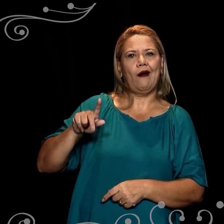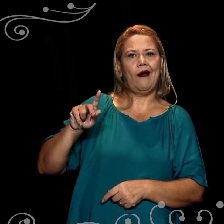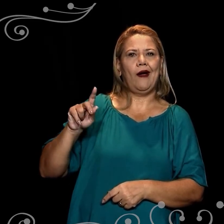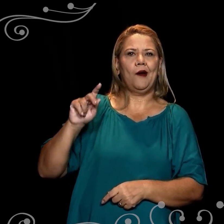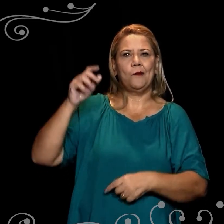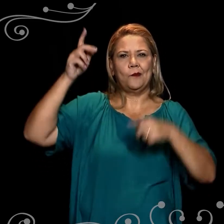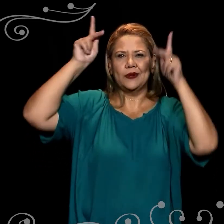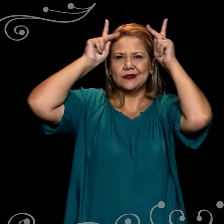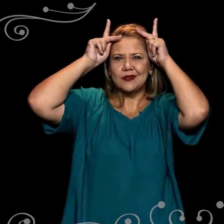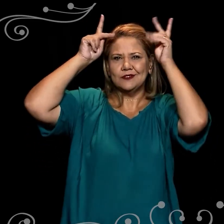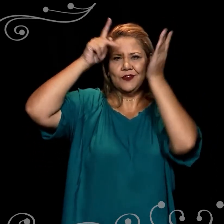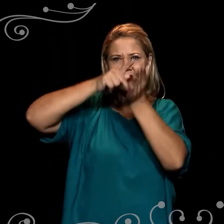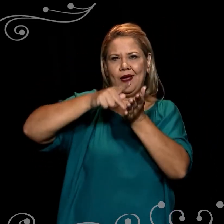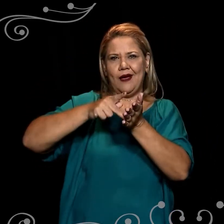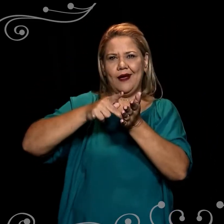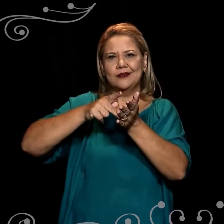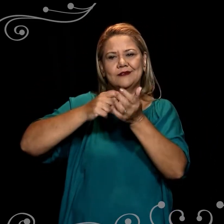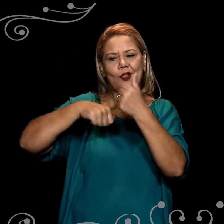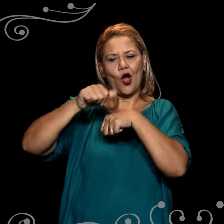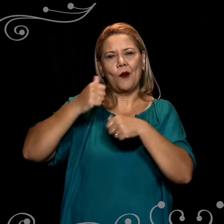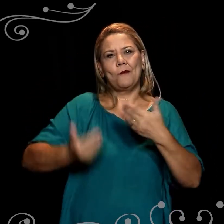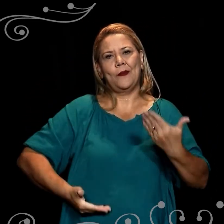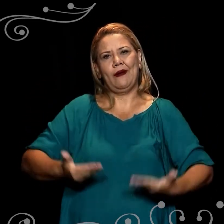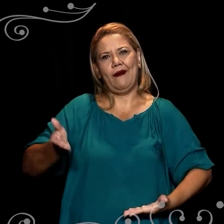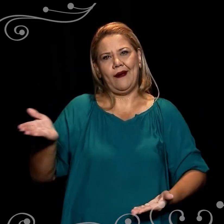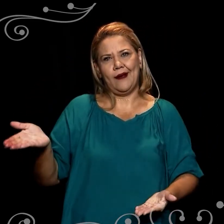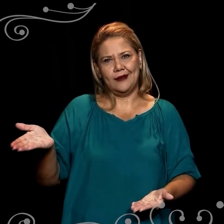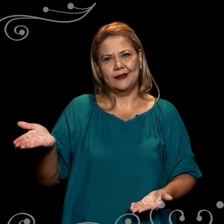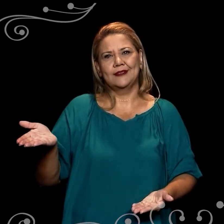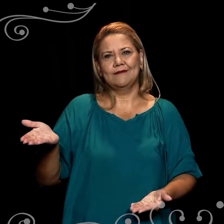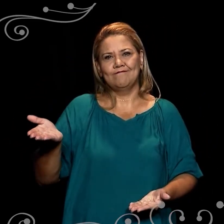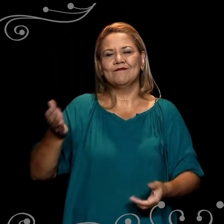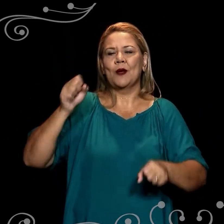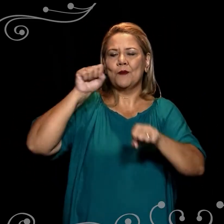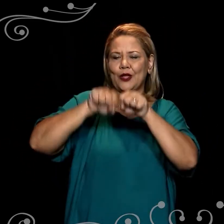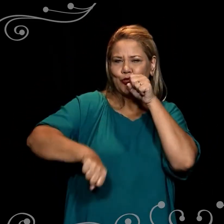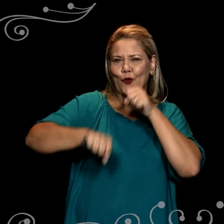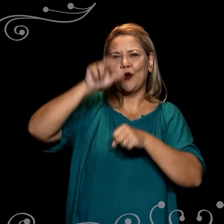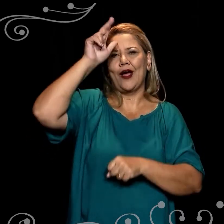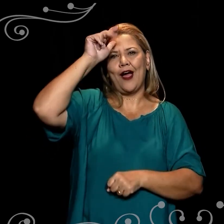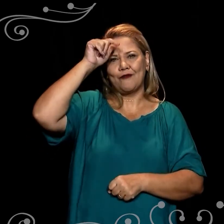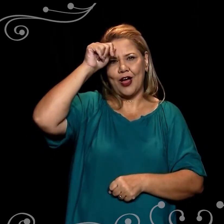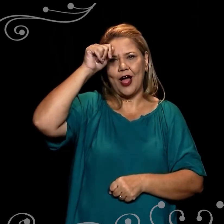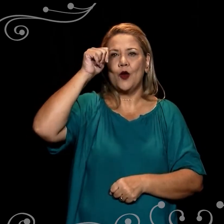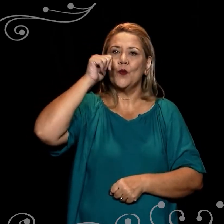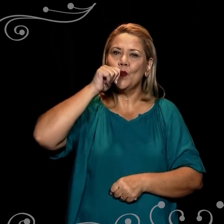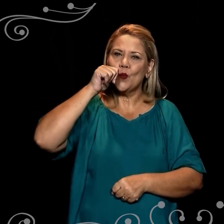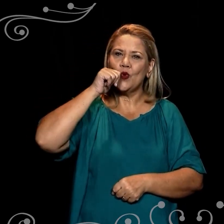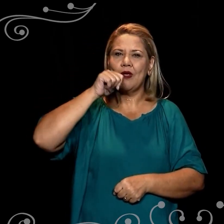enviou a princesa verdadeira para o campo, onde ela deveria guardar os gansos reais.